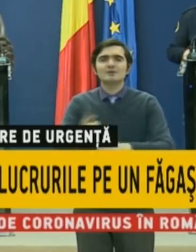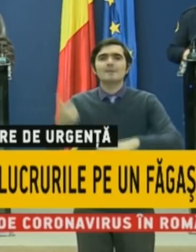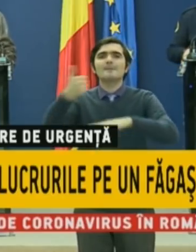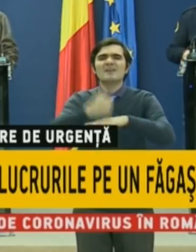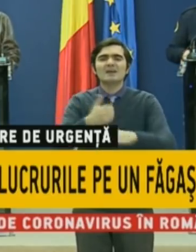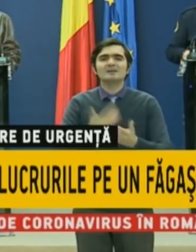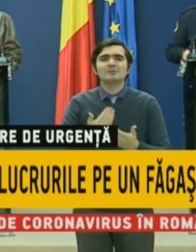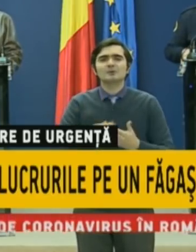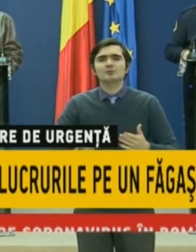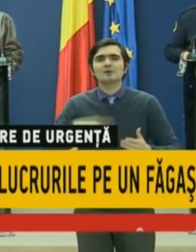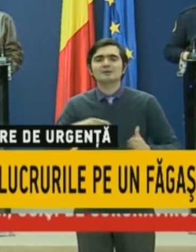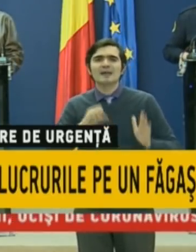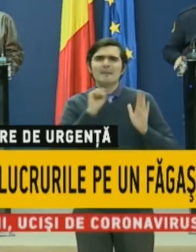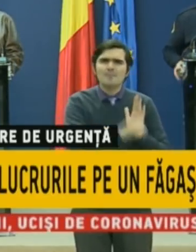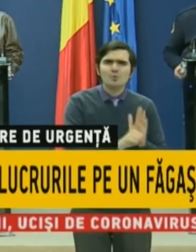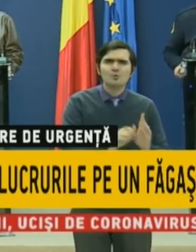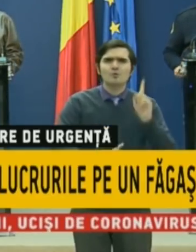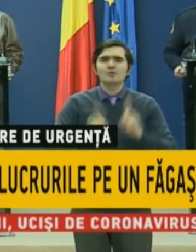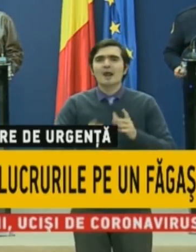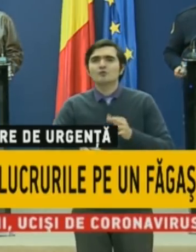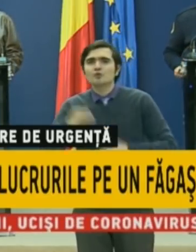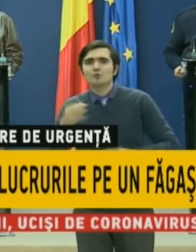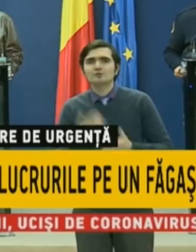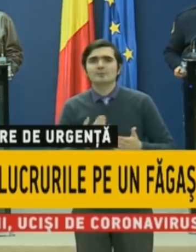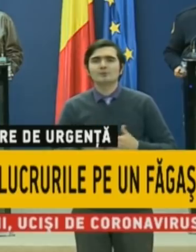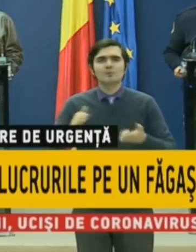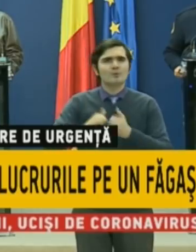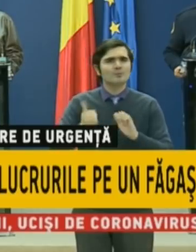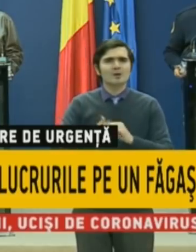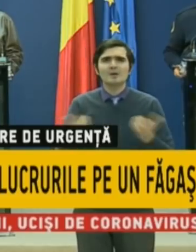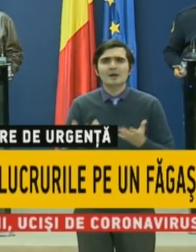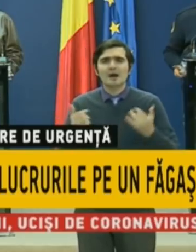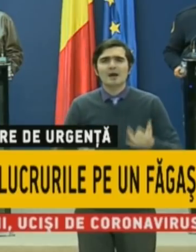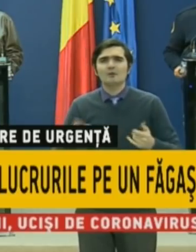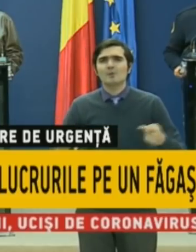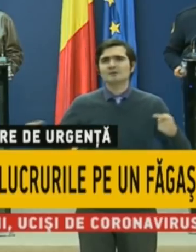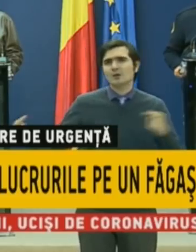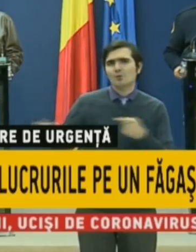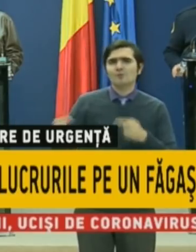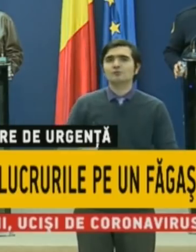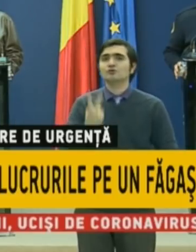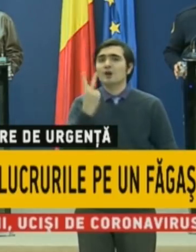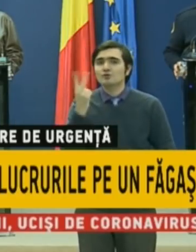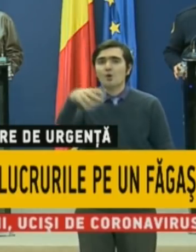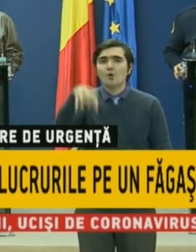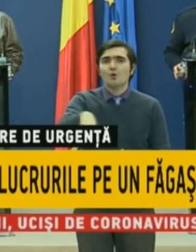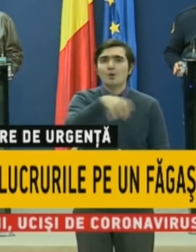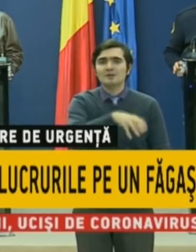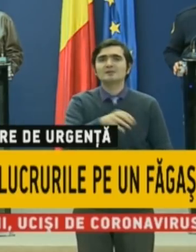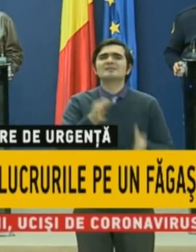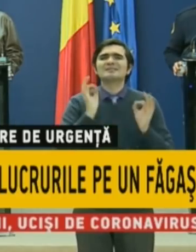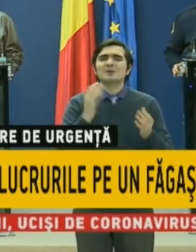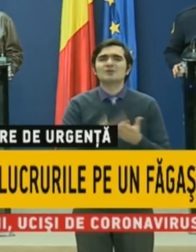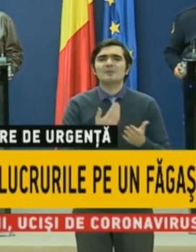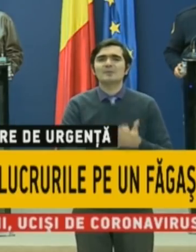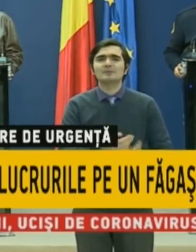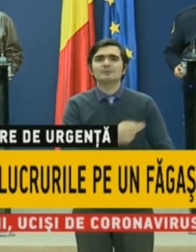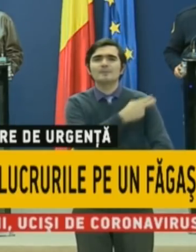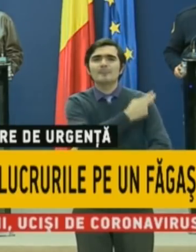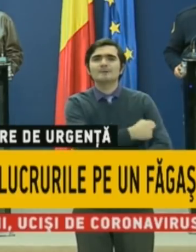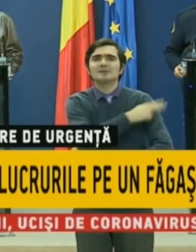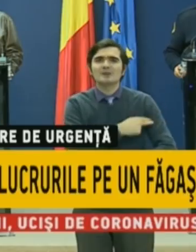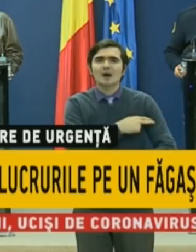impună anumite soluții pentru problemele cu care se confruntă cele două localități, mai ales cu spitalele, cu Spitalul